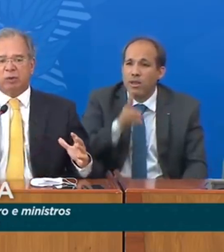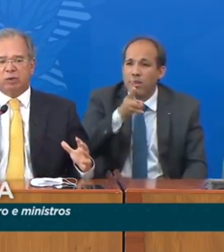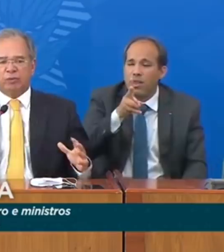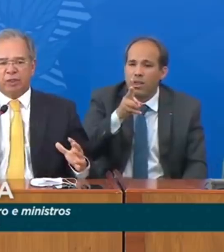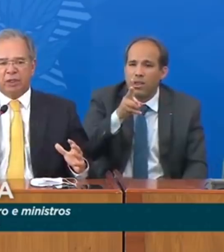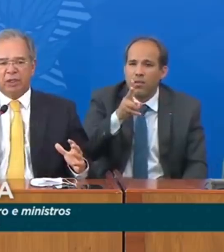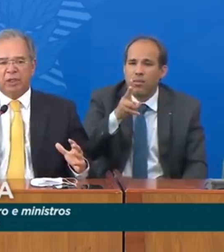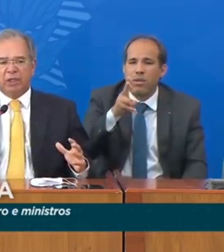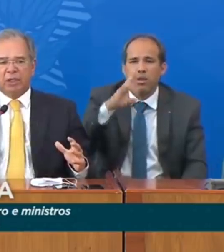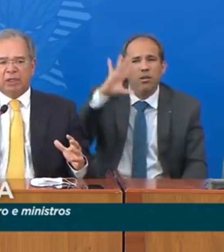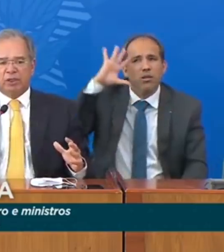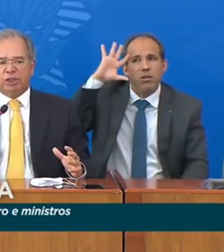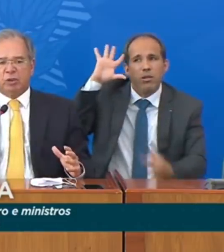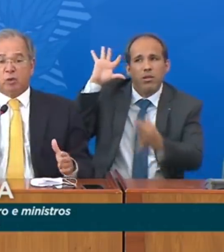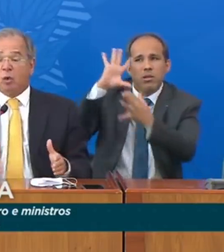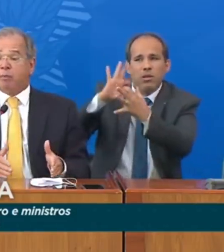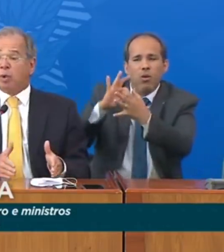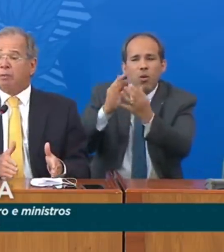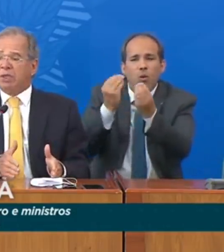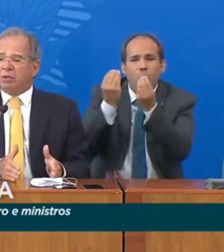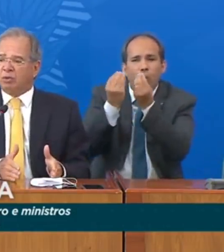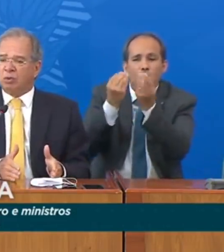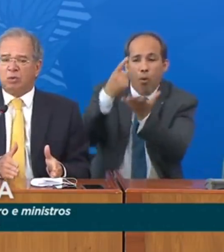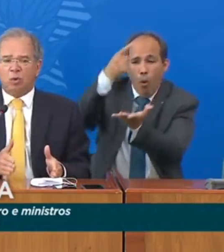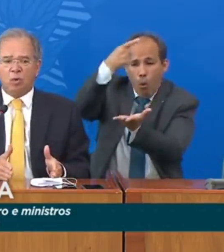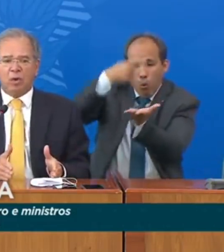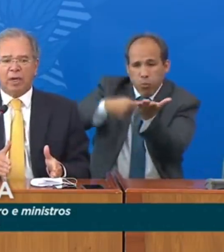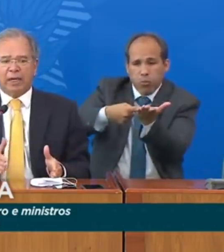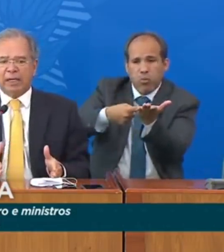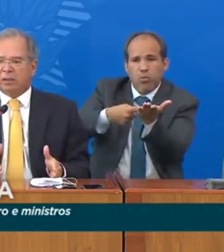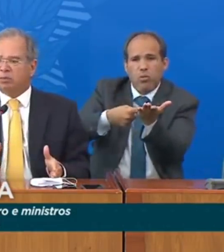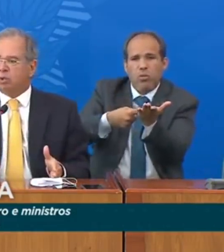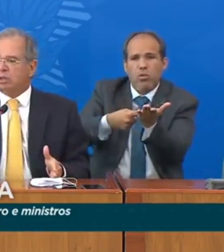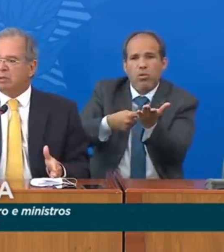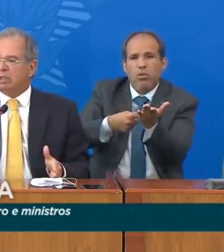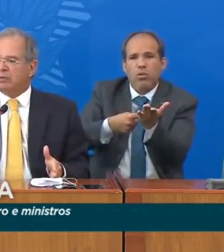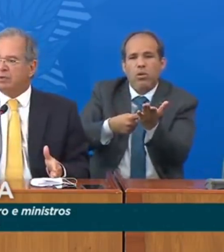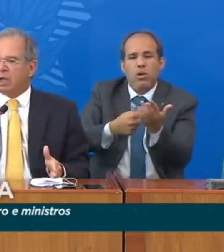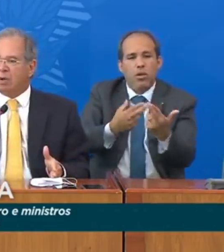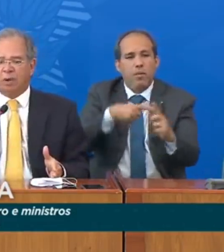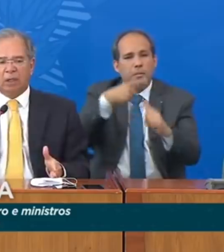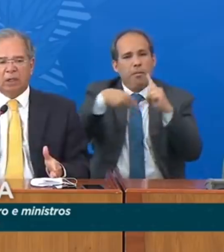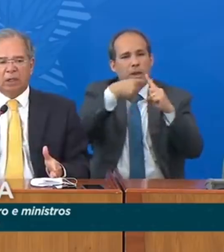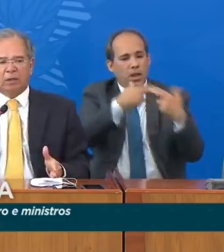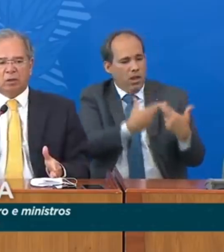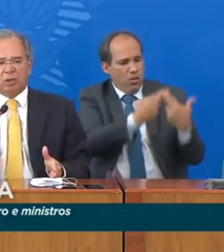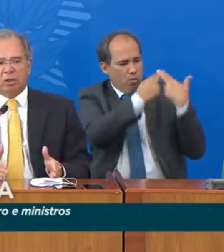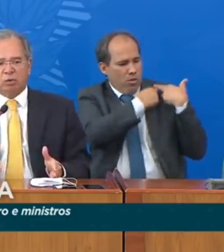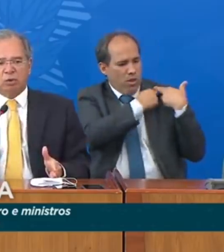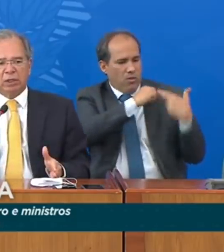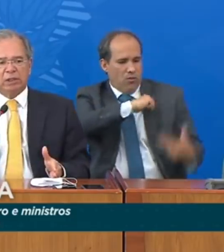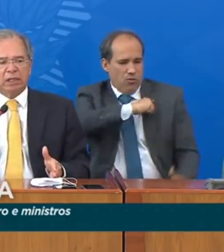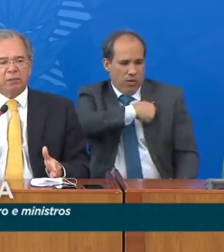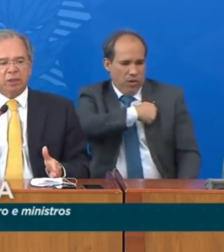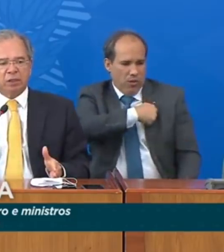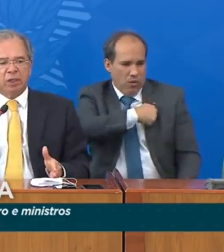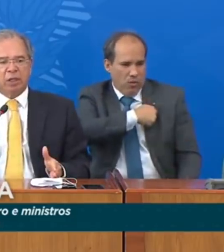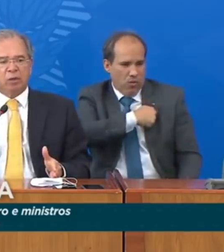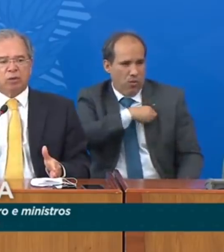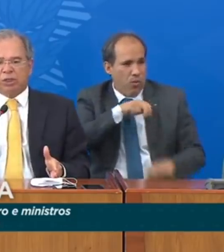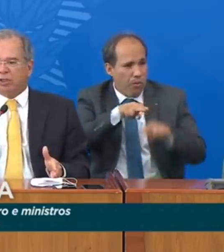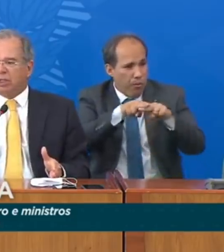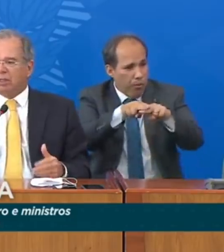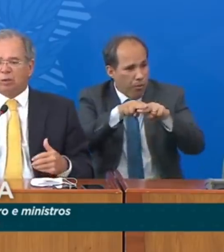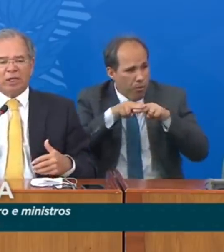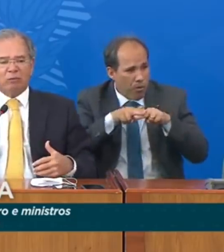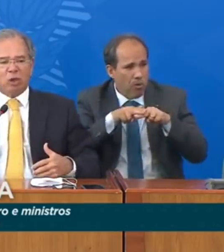dessa filosofia de compromisso com responsabilidade fiscal. Então, nós estamos estudando exatamente